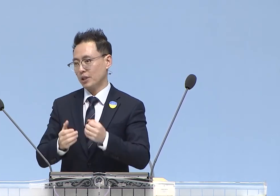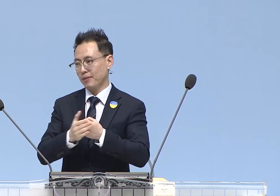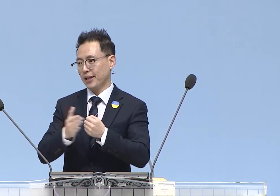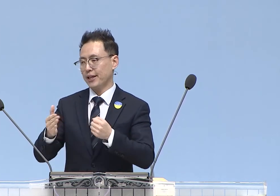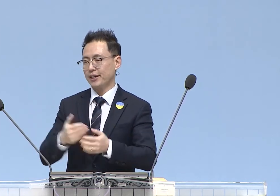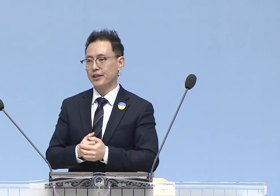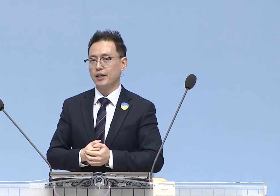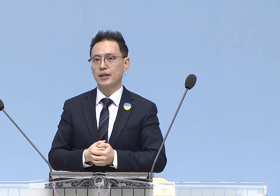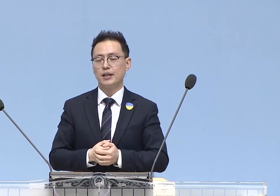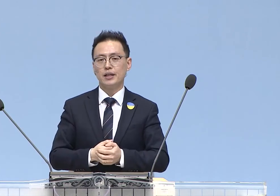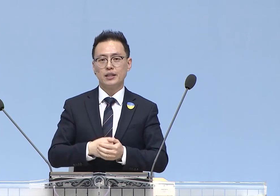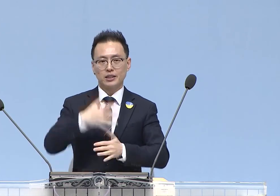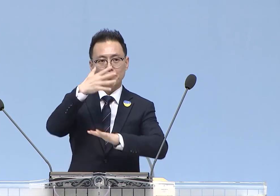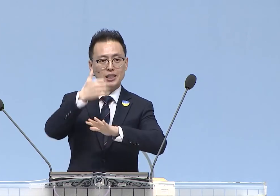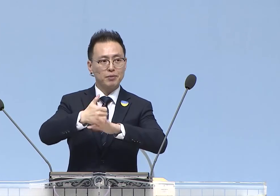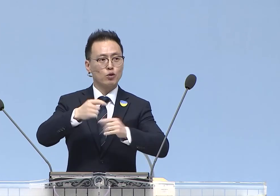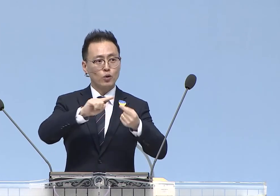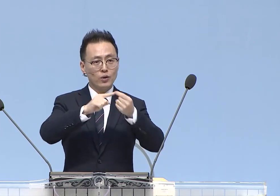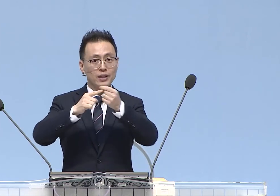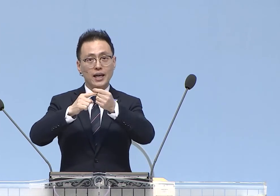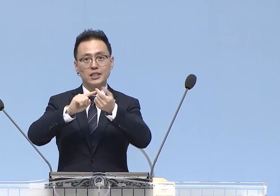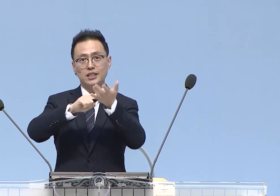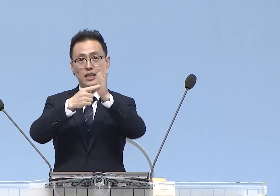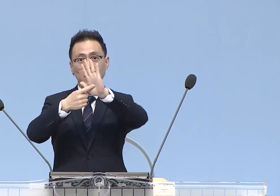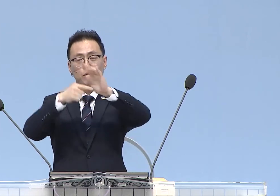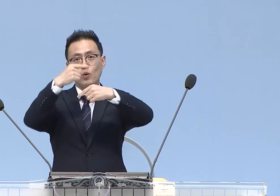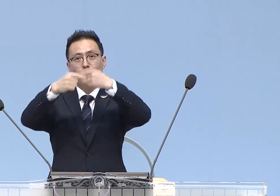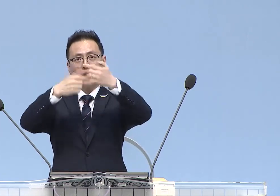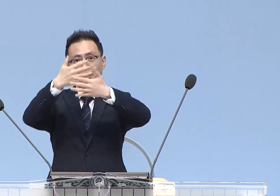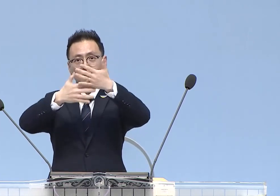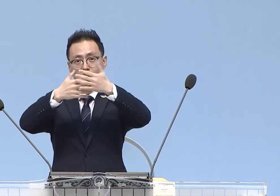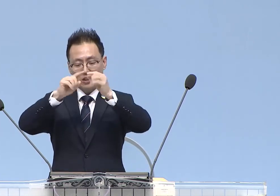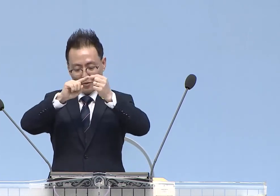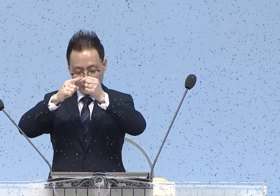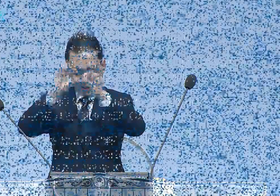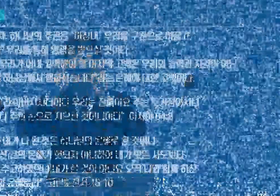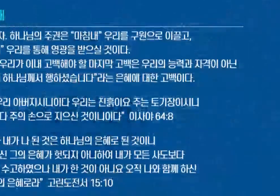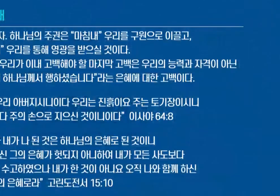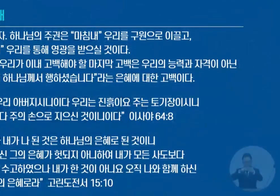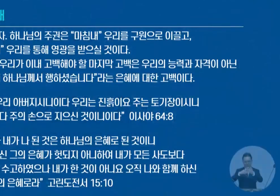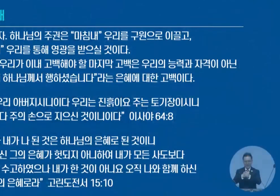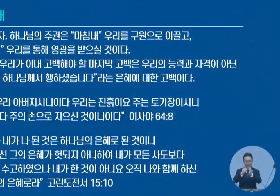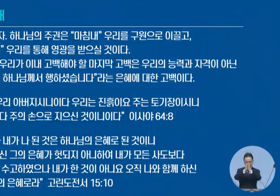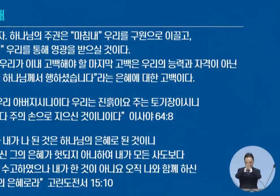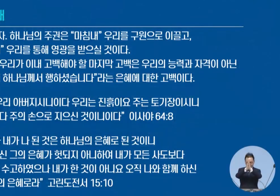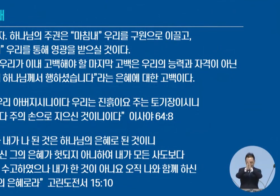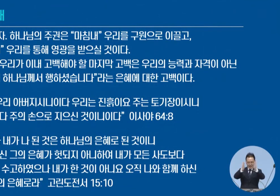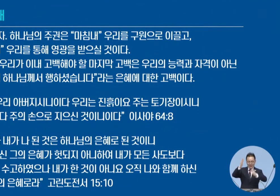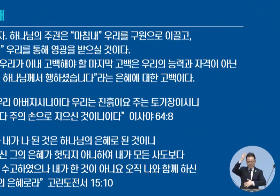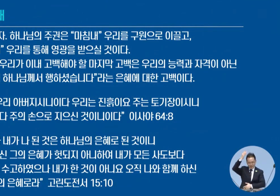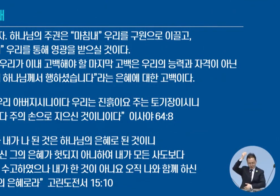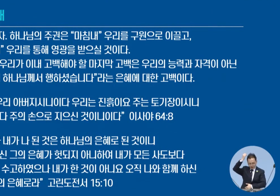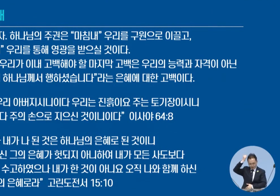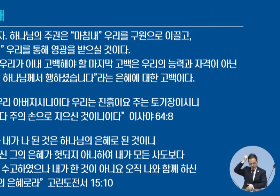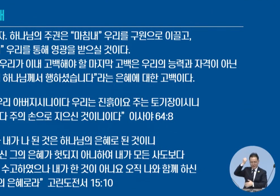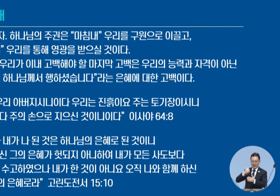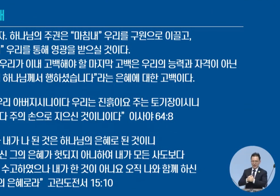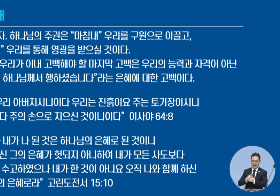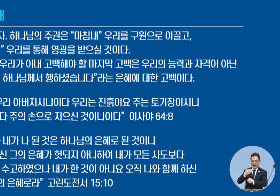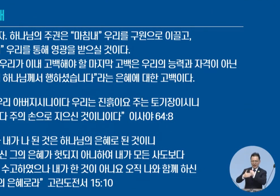때문입니다. 마지막으로 다 같이 한번 화면에 있는 것들을 읽어볼까요? 시작. 기억하자.